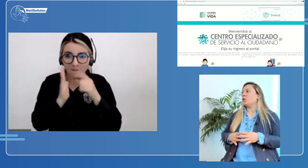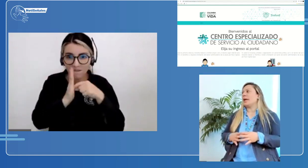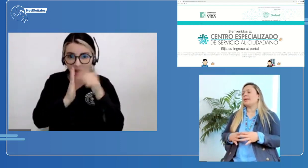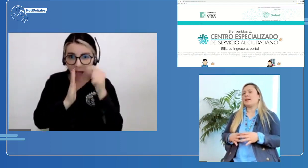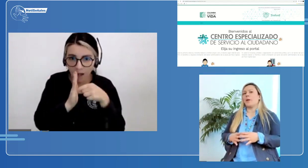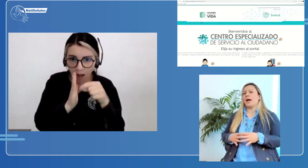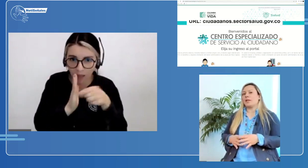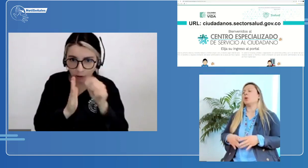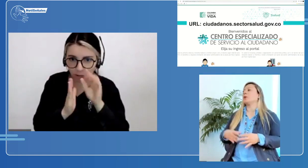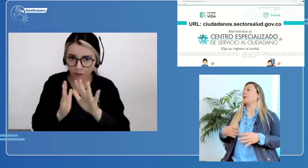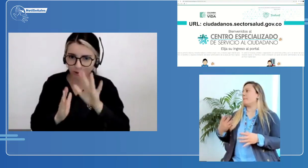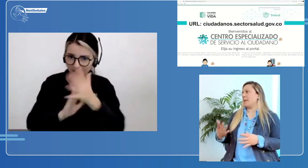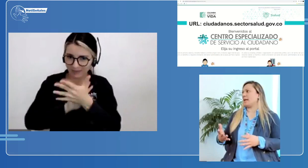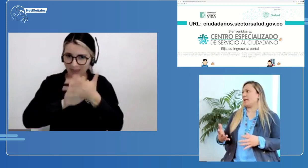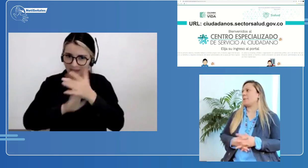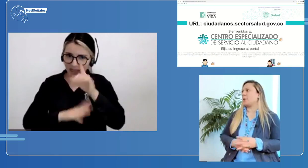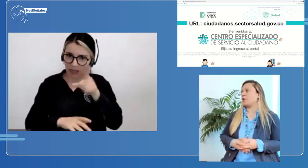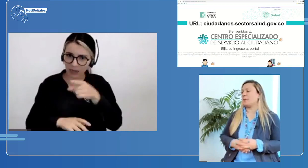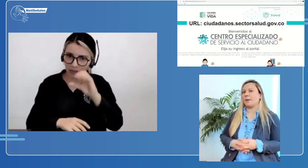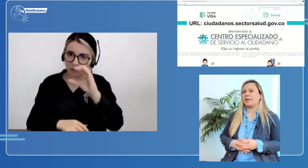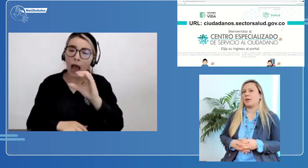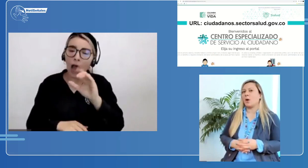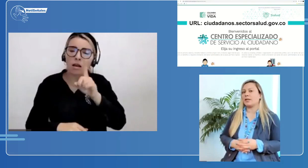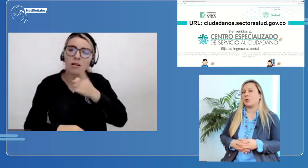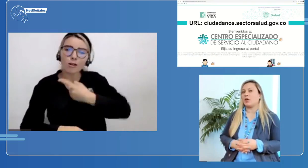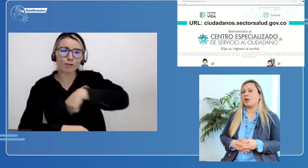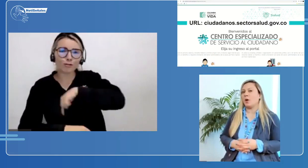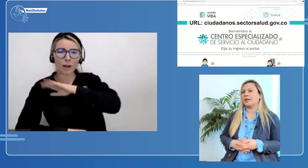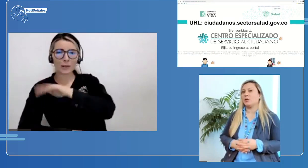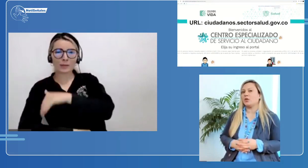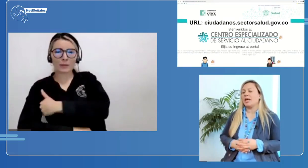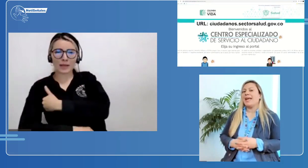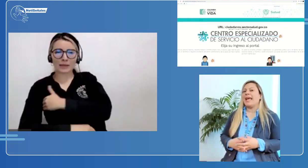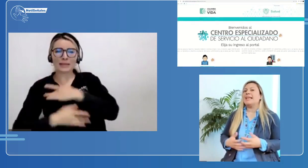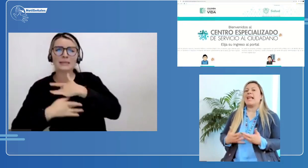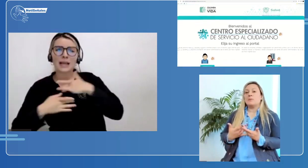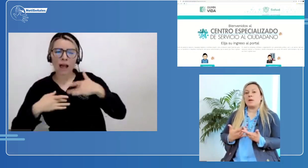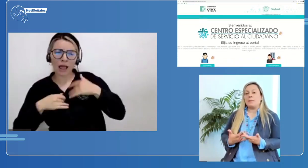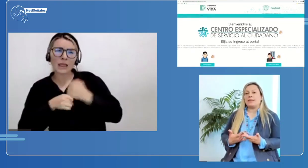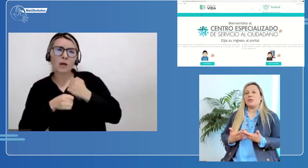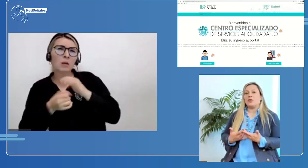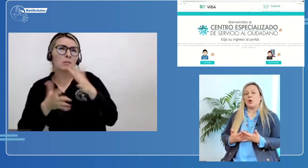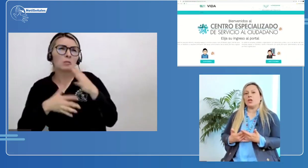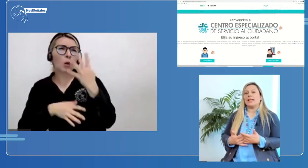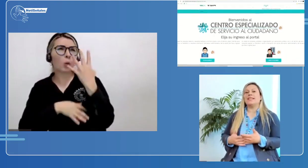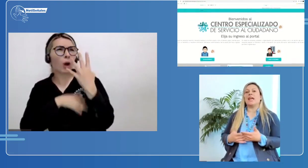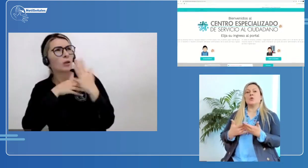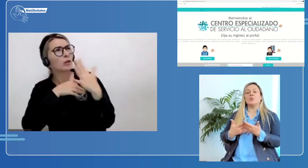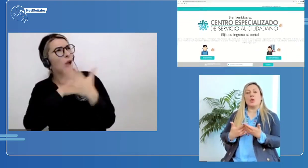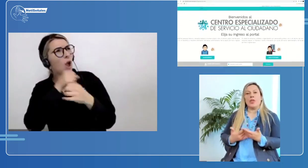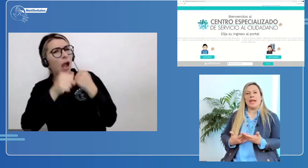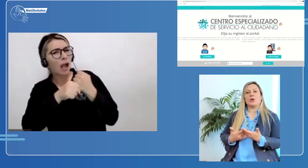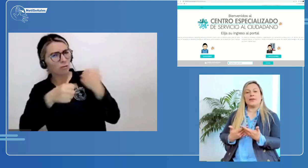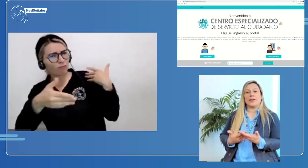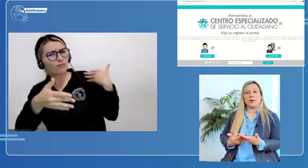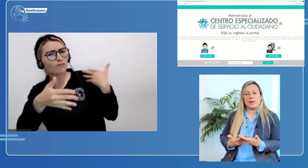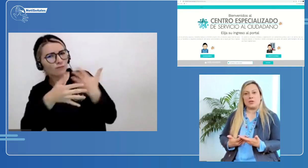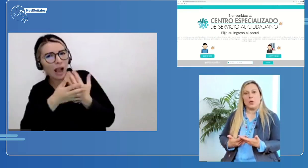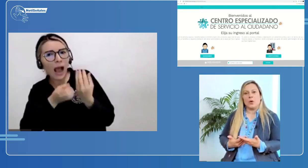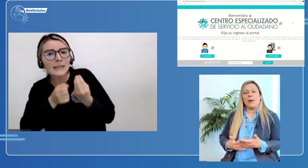viene trabajando también hace aproximadamente 4 o 5 años en la implementación de un modelo de servicio